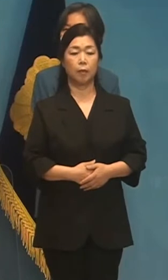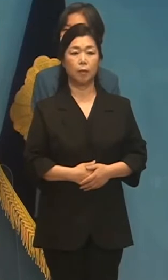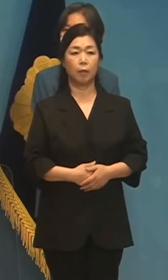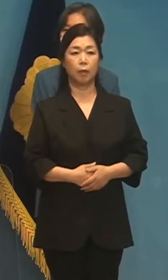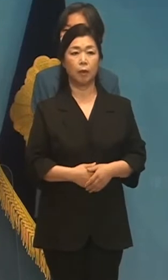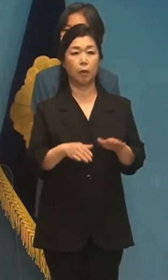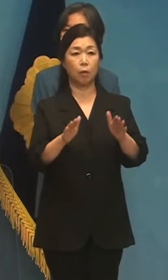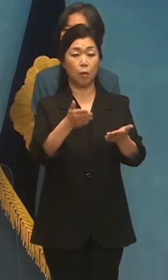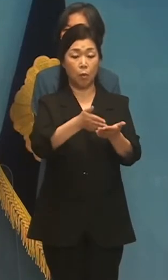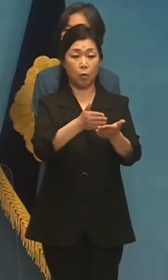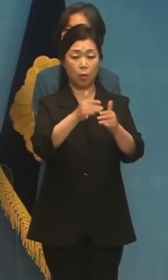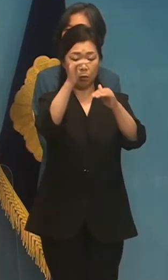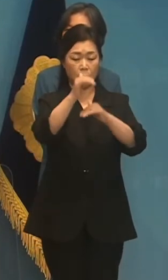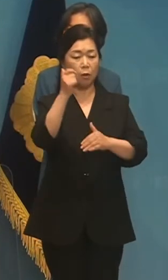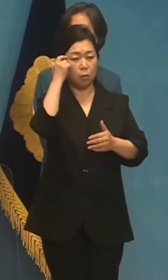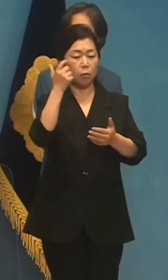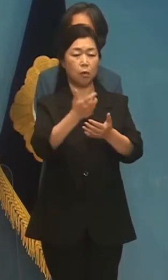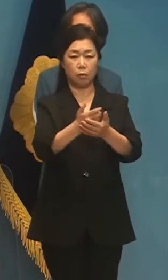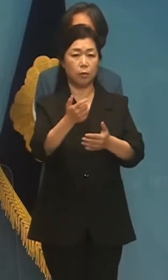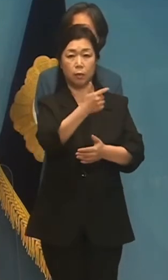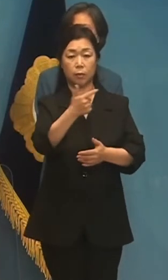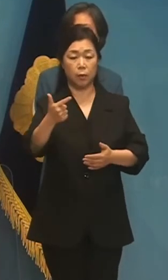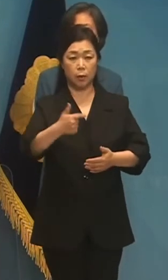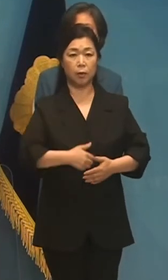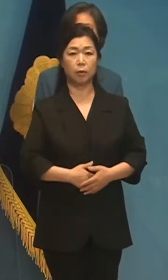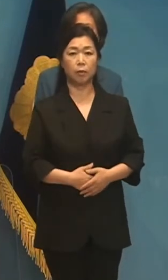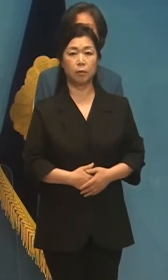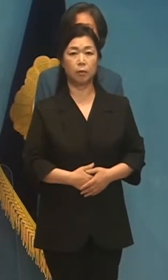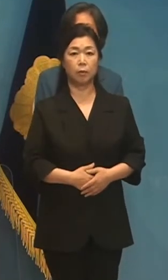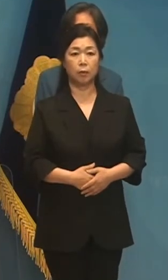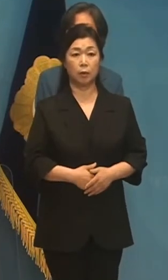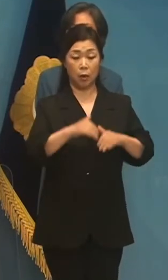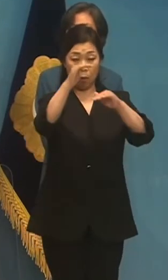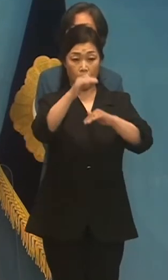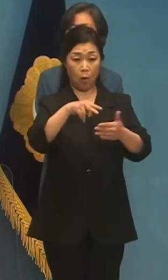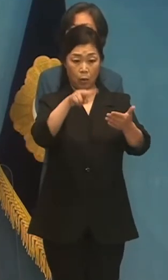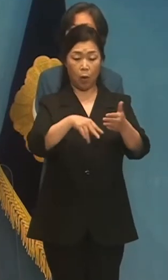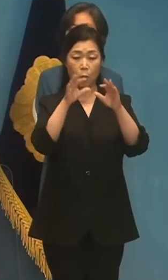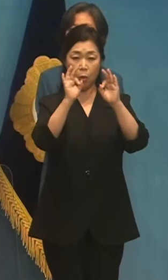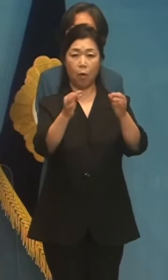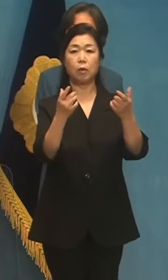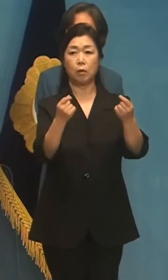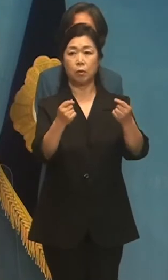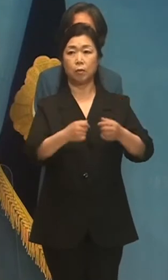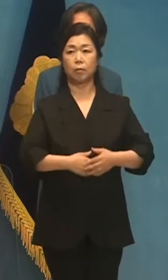네, 오늘 보도 매우 충격적인 보도였습니다. 아시는 것처럼